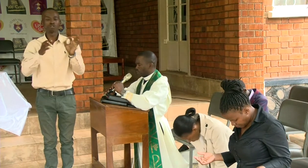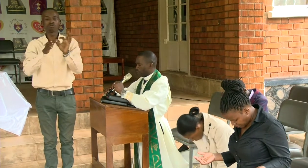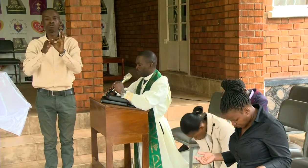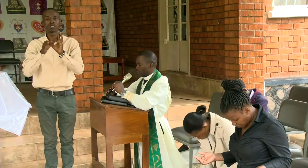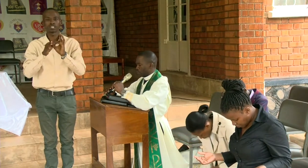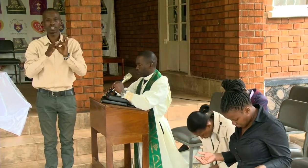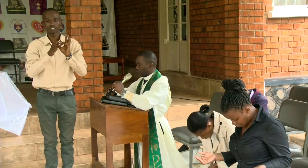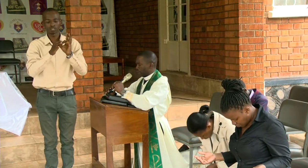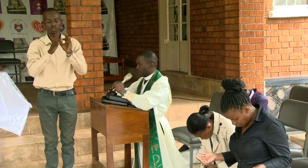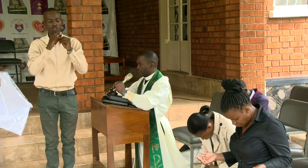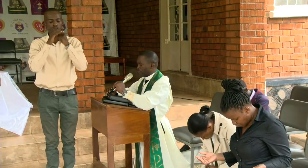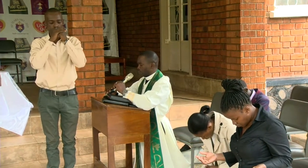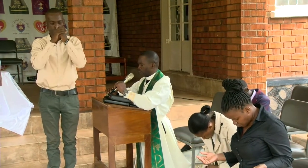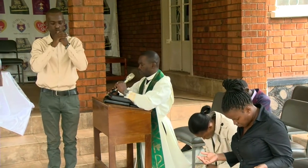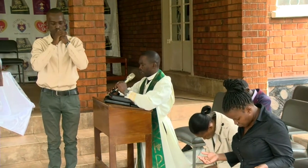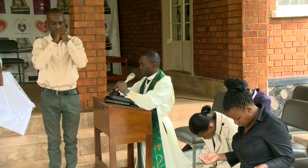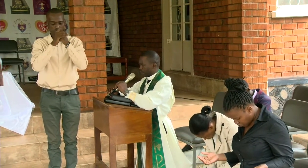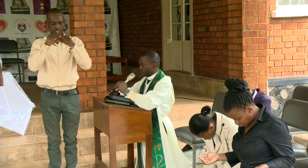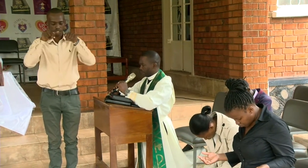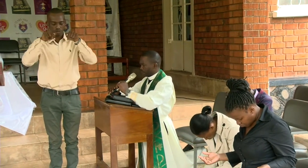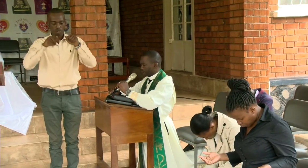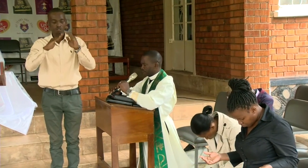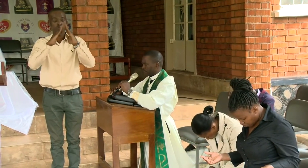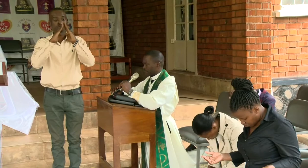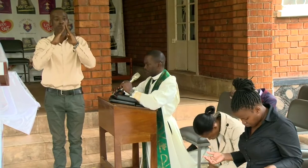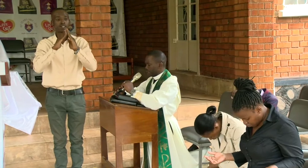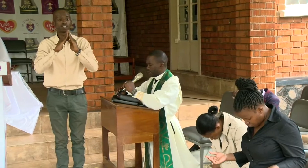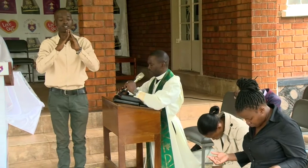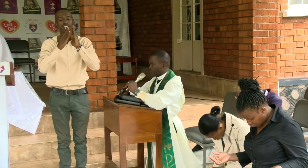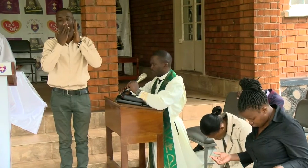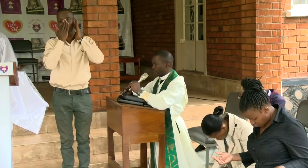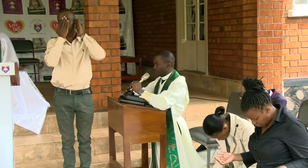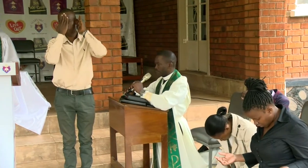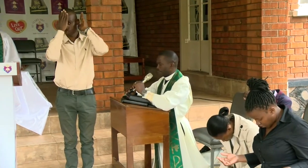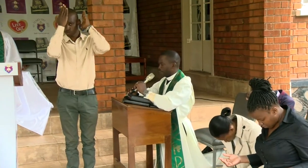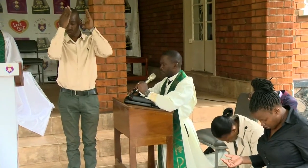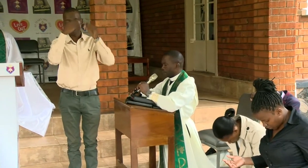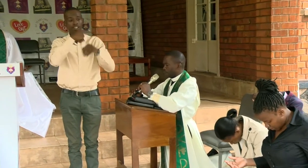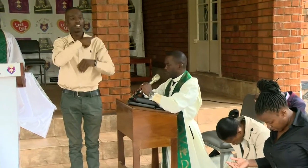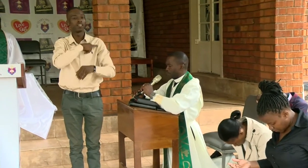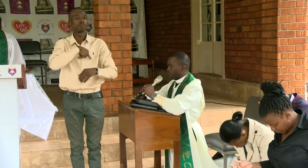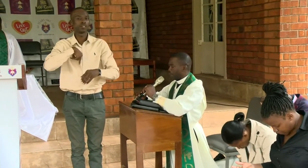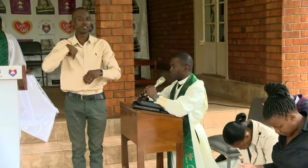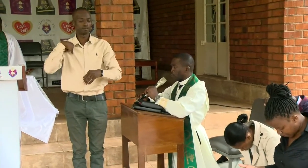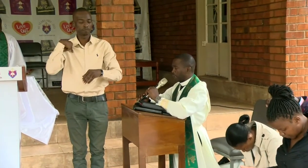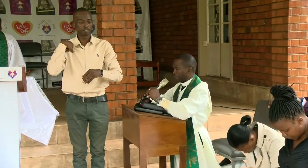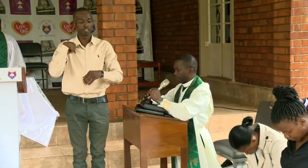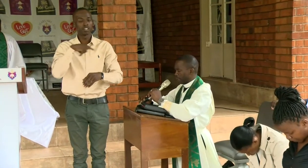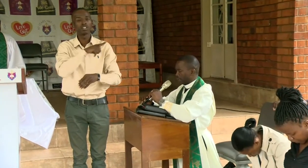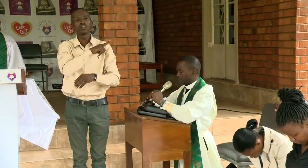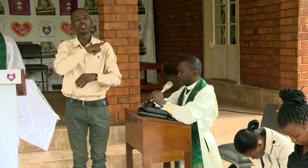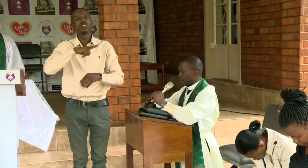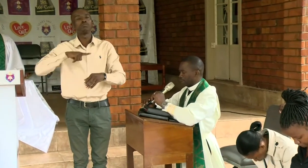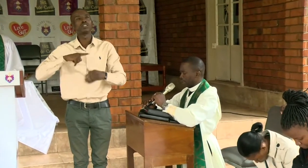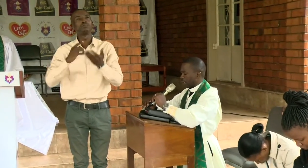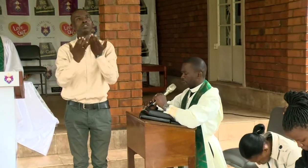okutwegattako mu kusaba wano mu maka ga Ssaabalabirizi e Namirembe mukama